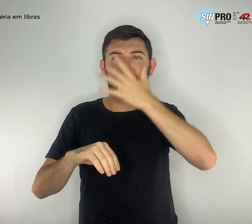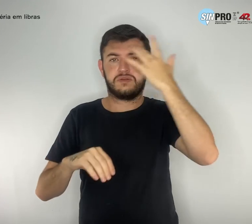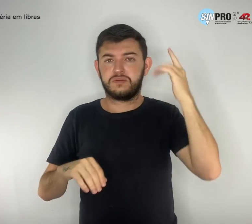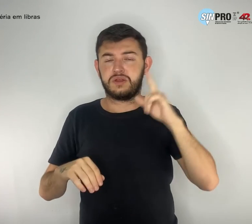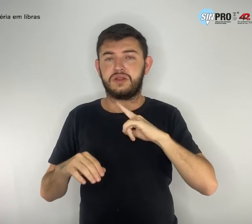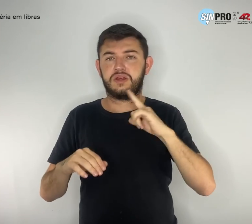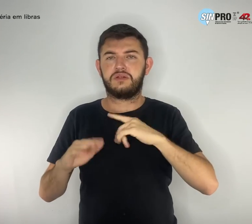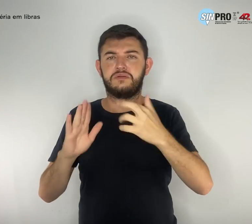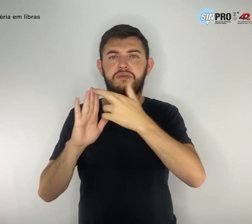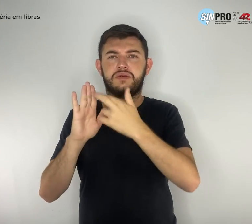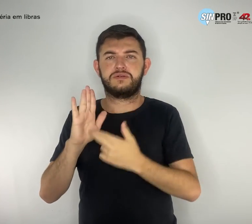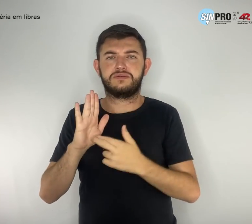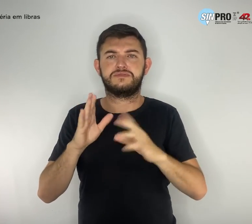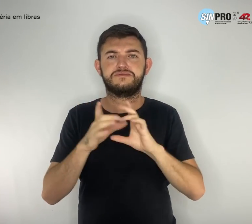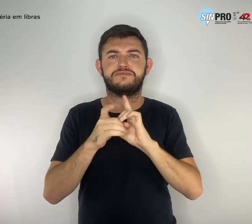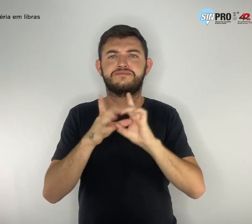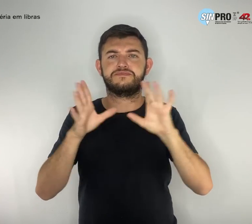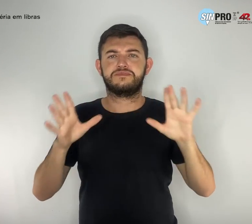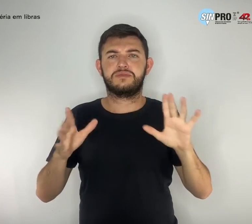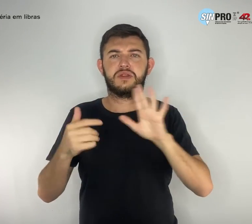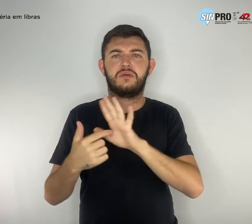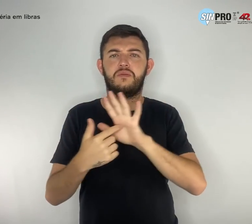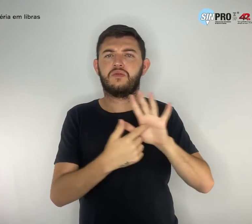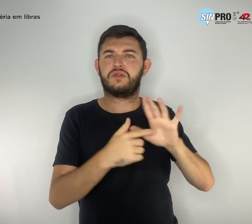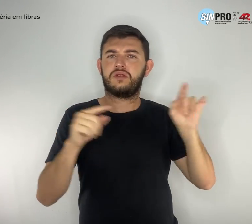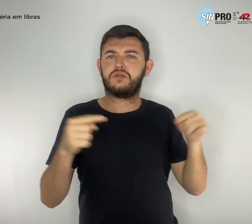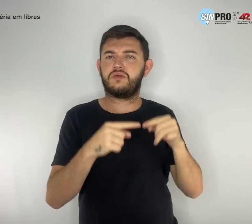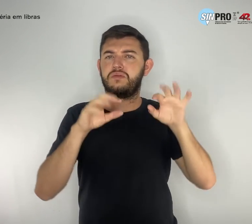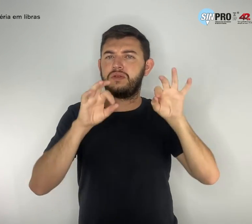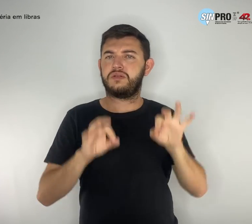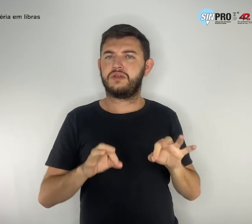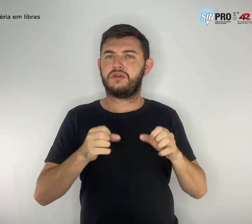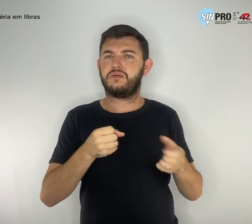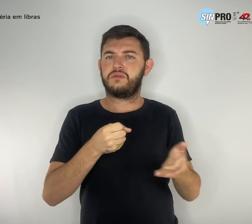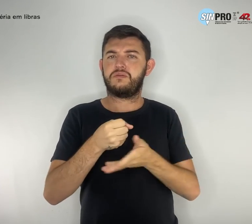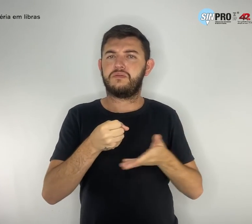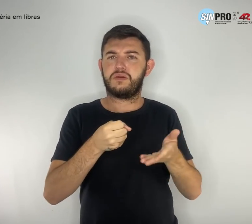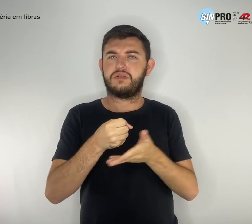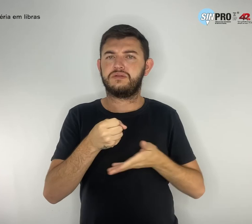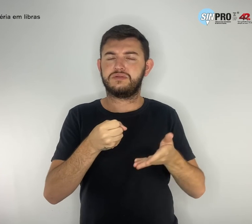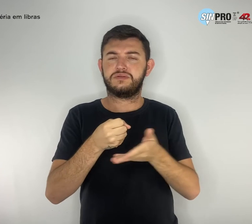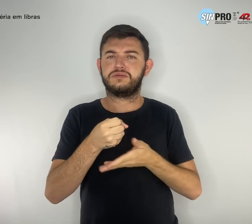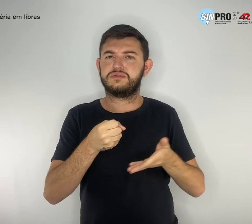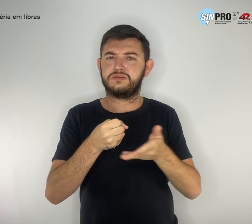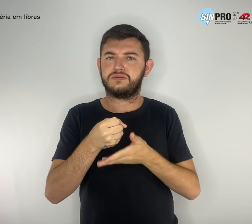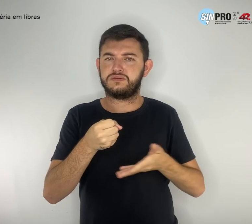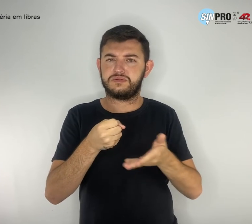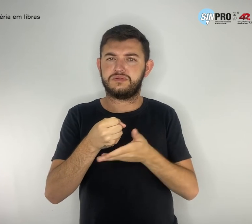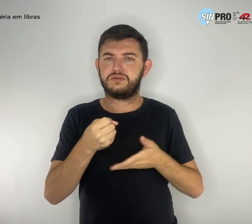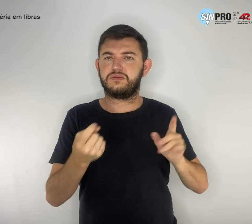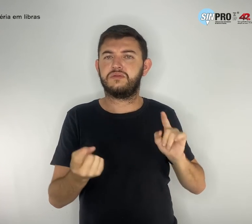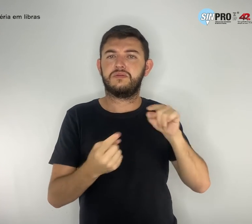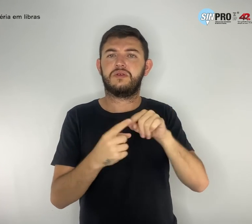se materializa de acordo com alguns alicerces basilares para a edificação do véu